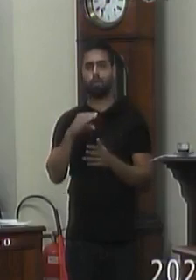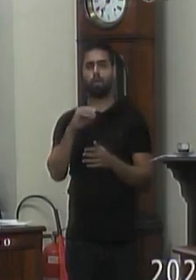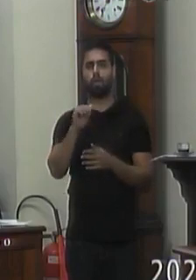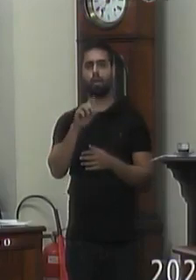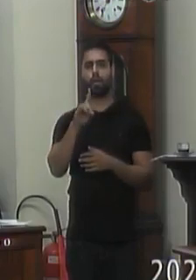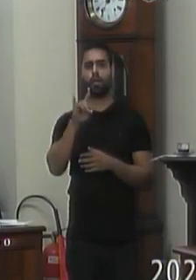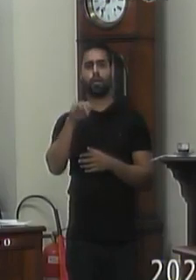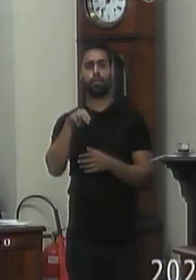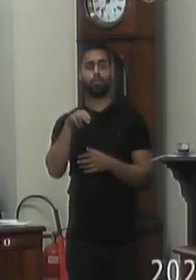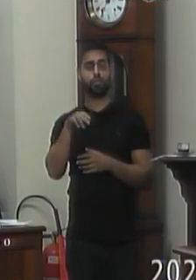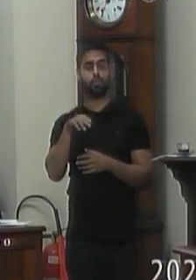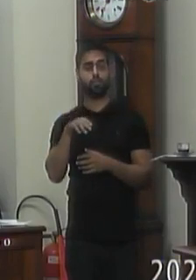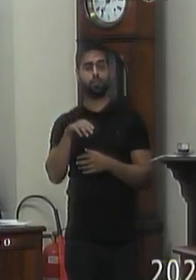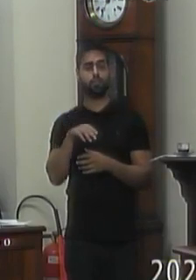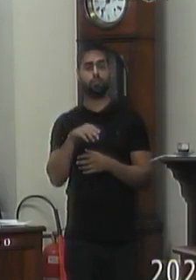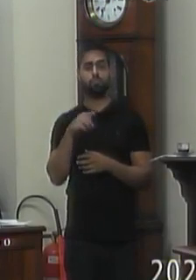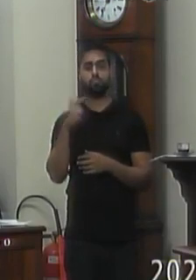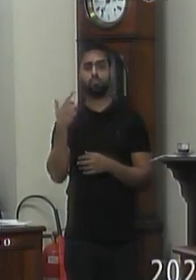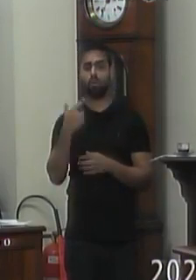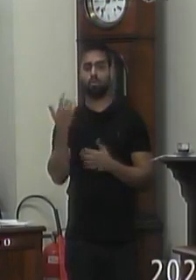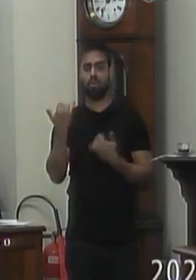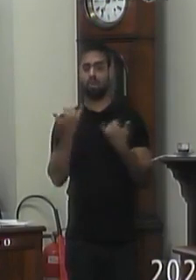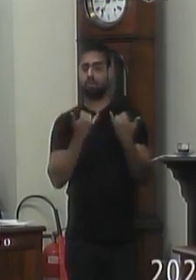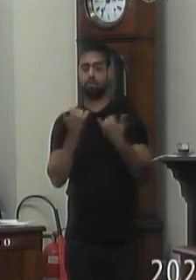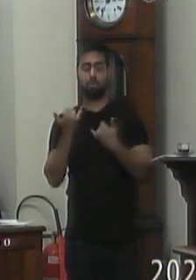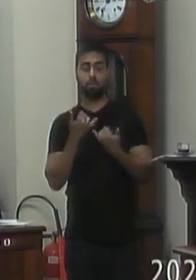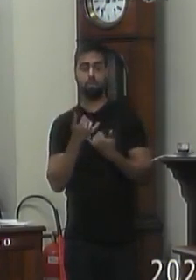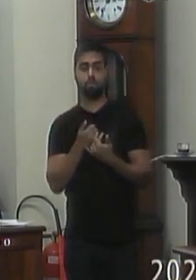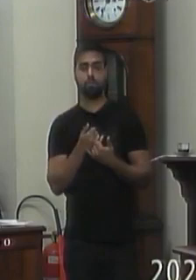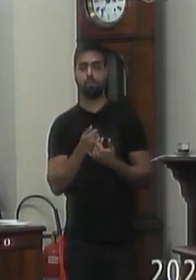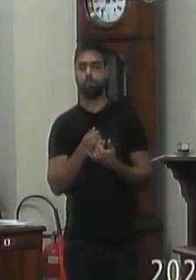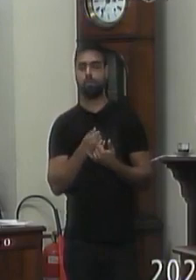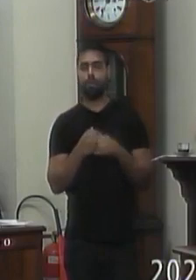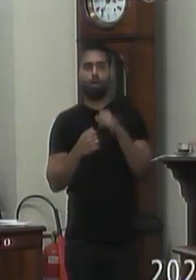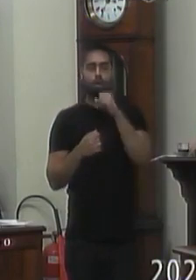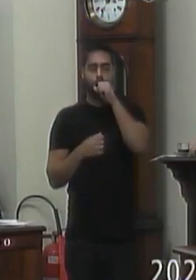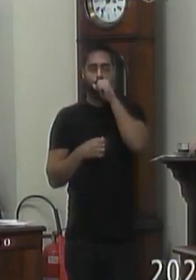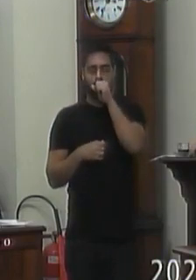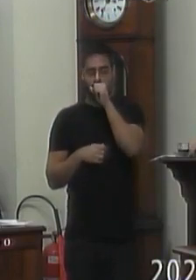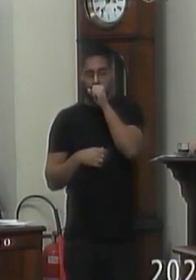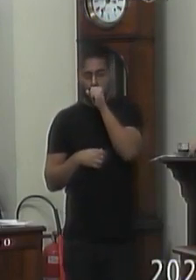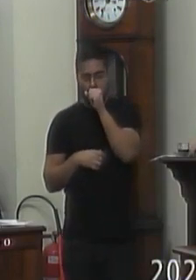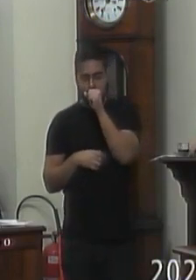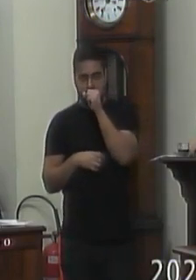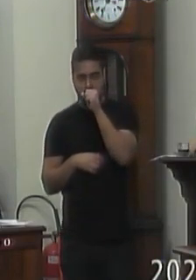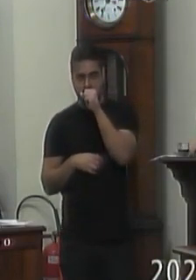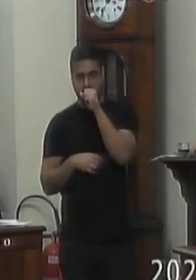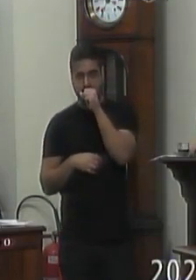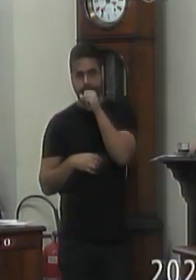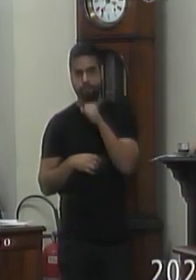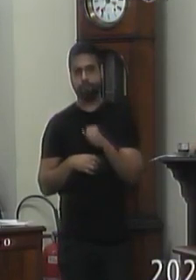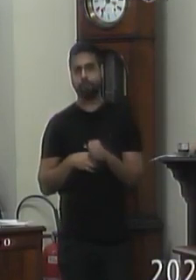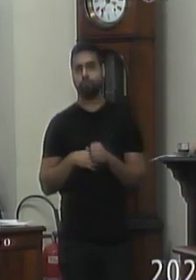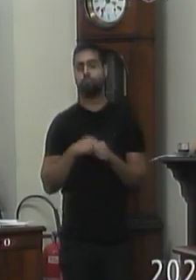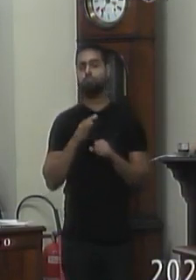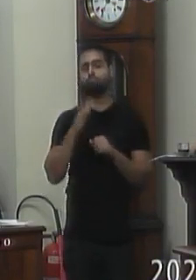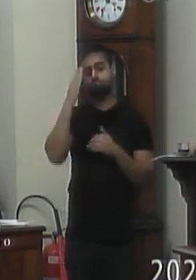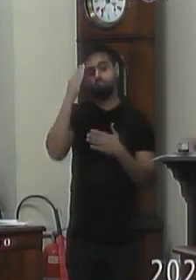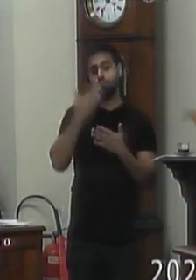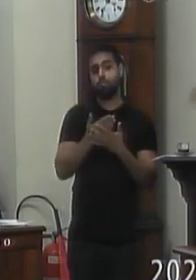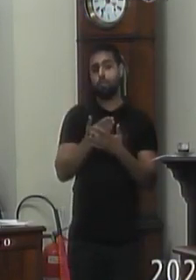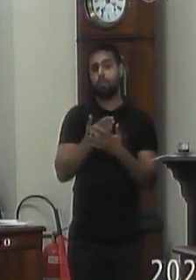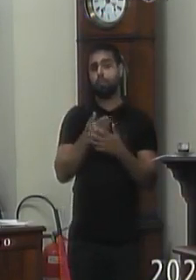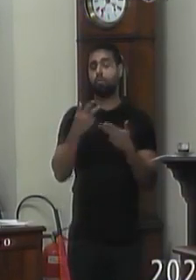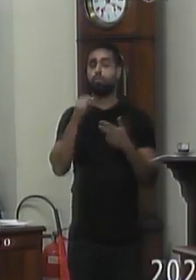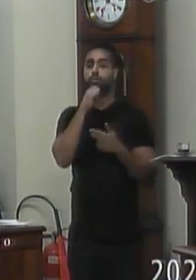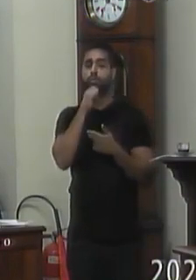tenho informação sobre o CADIM, não é a área minha, tá? Mas eu creio que seja alguma coisa